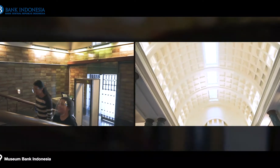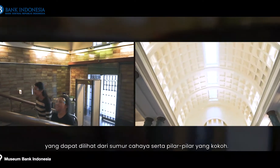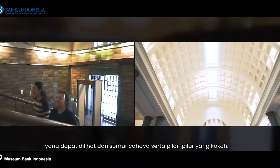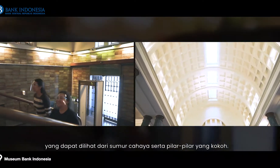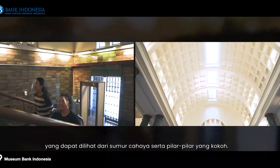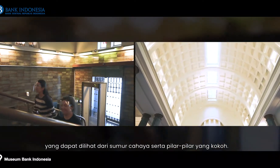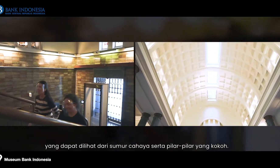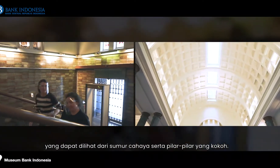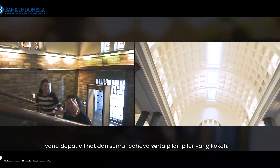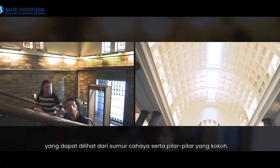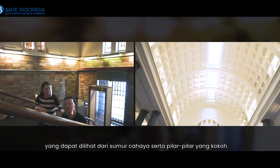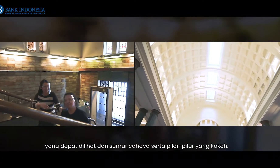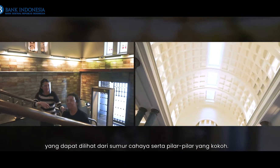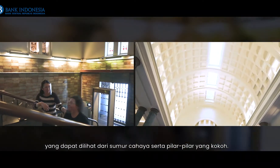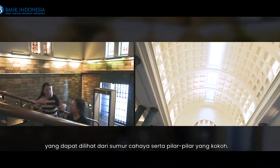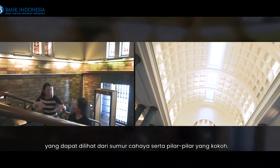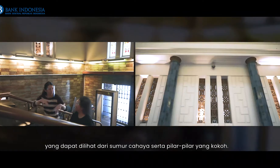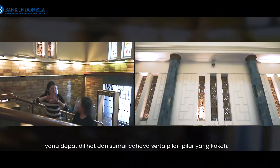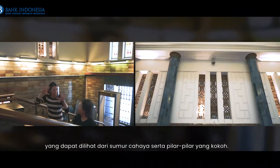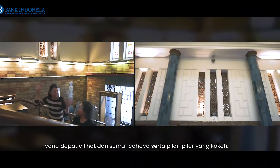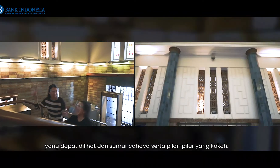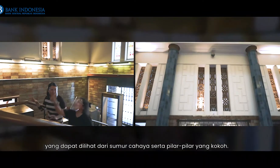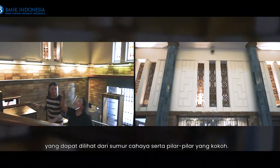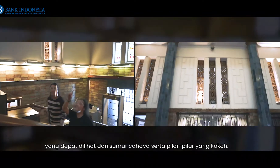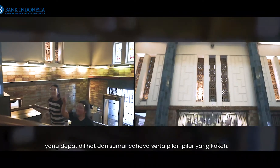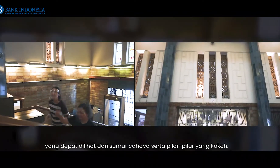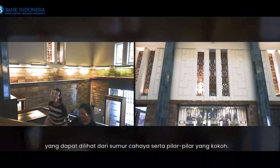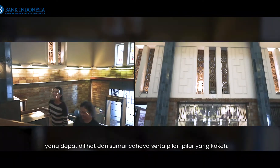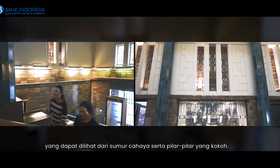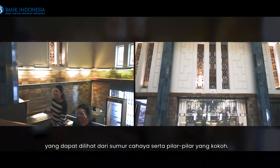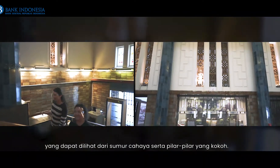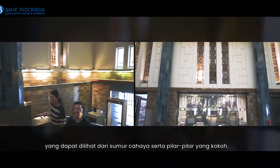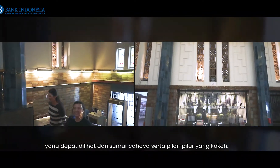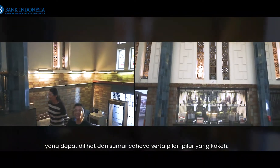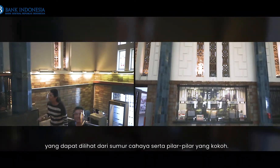yang dapat dilihat dari sumur cahaya serta pilar-pilar yang kokoh.